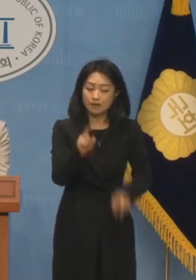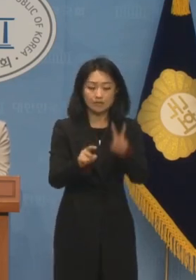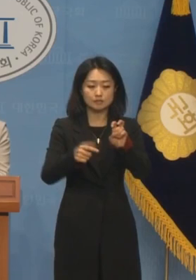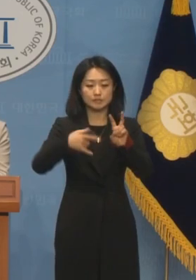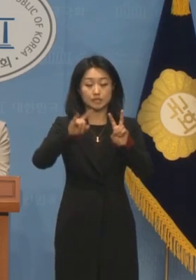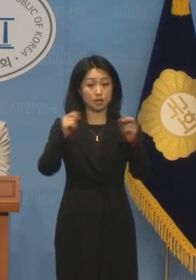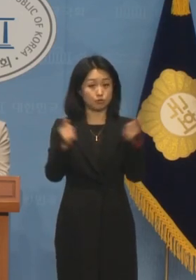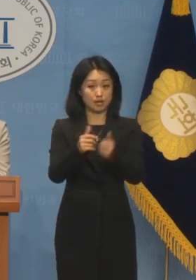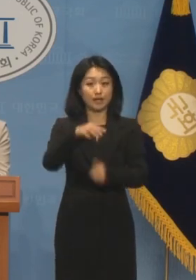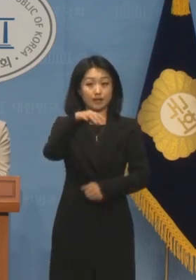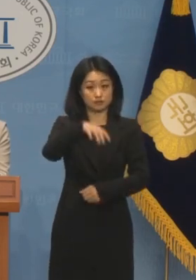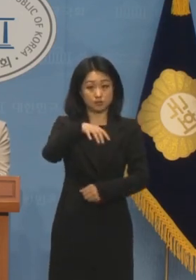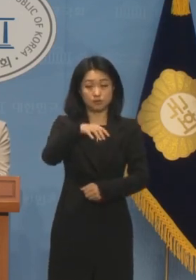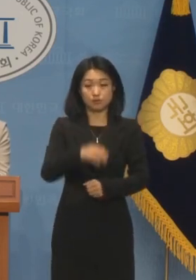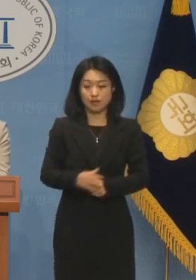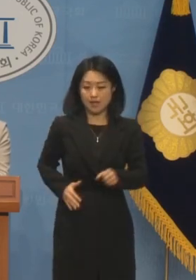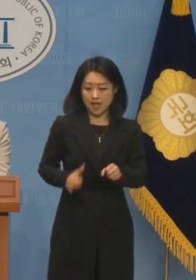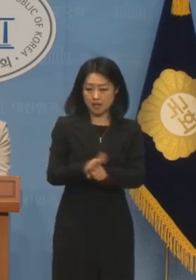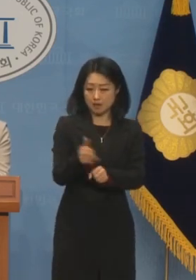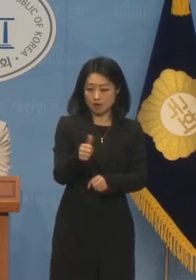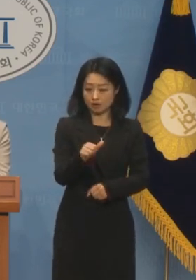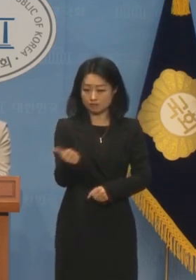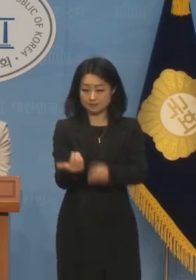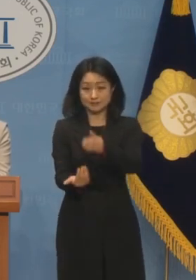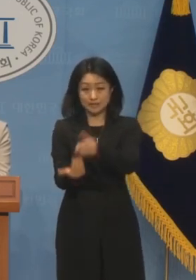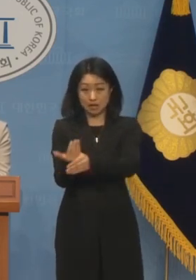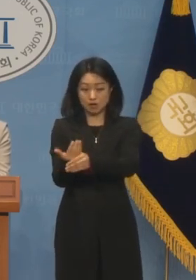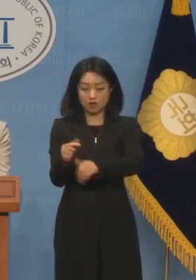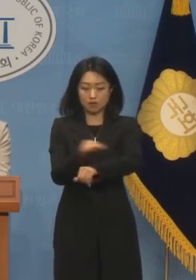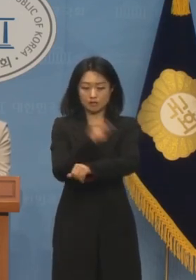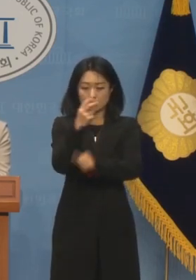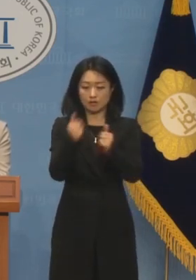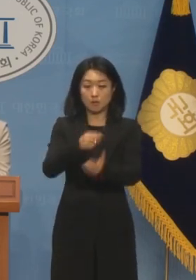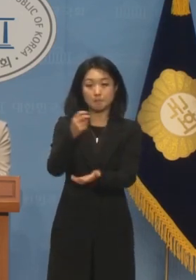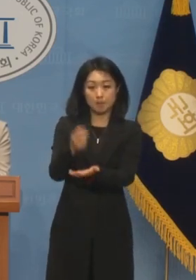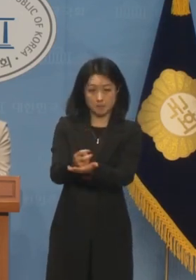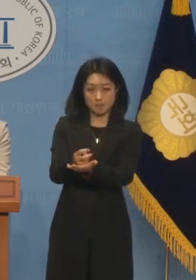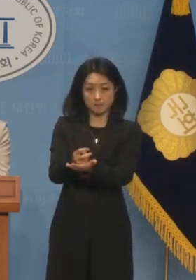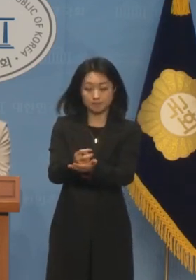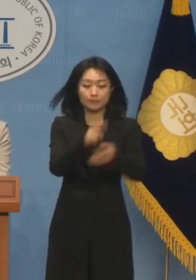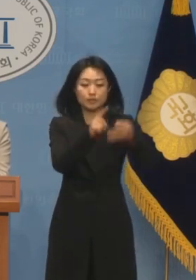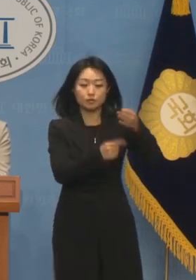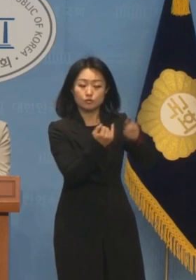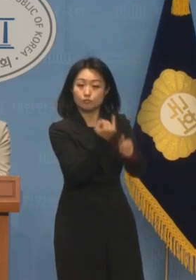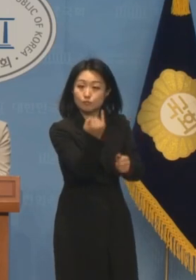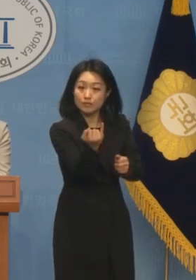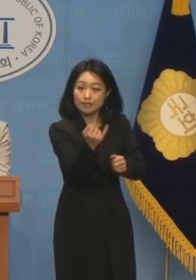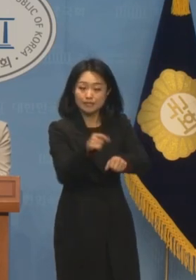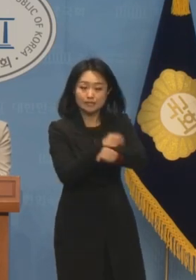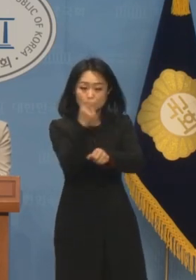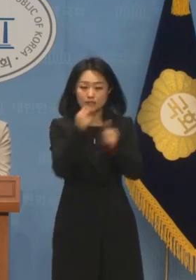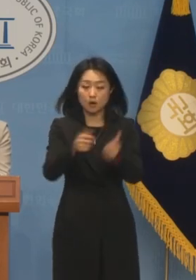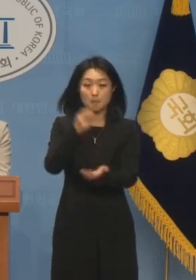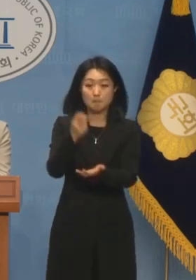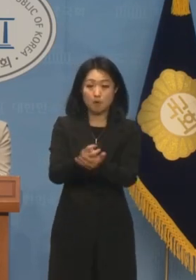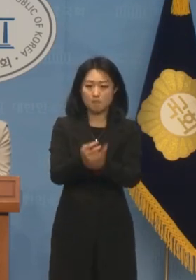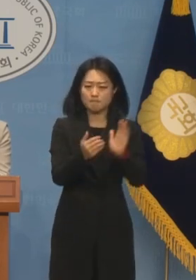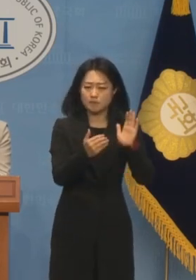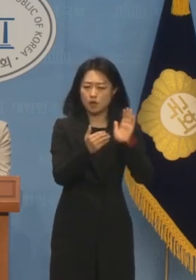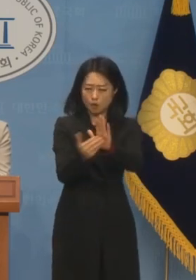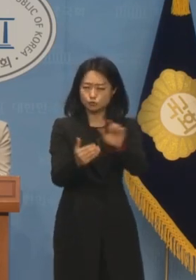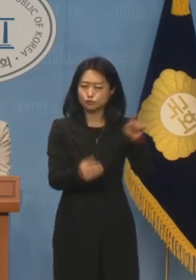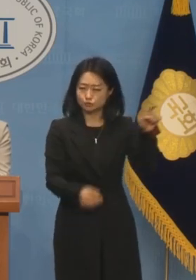22대 국회에서도 해병대원 순직사건 특검법, 김건희 여사 특검법을 거부할